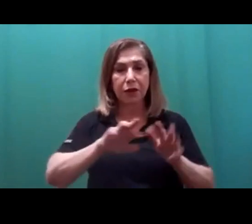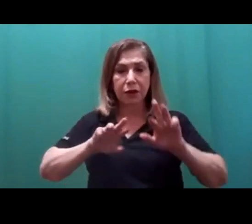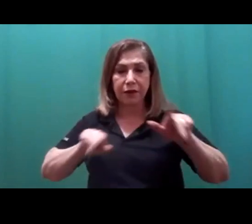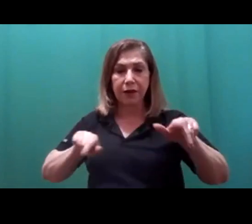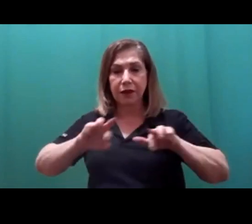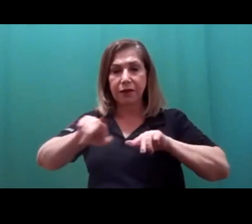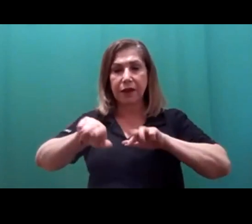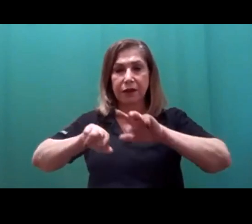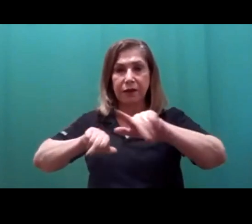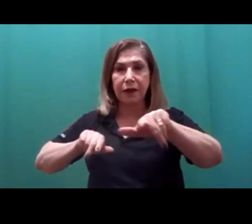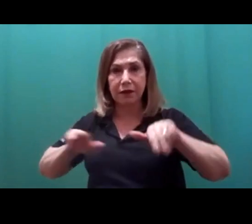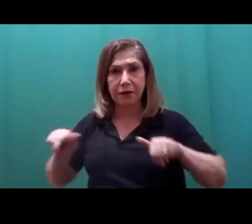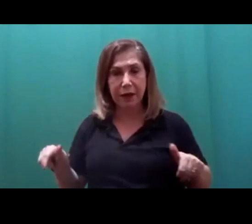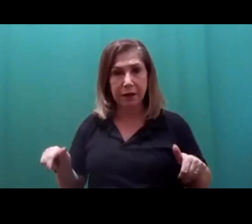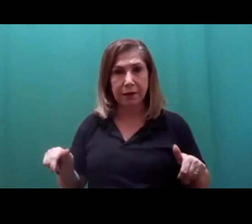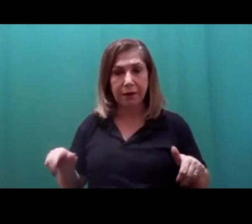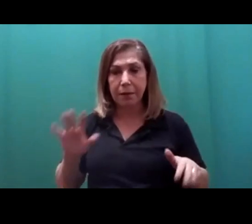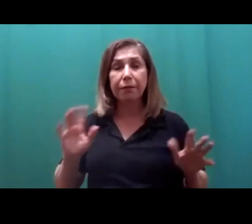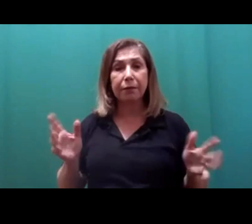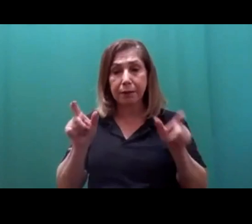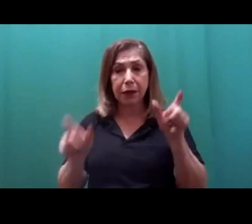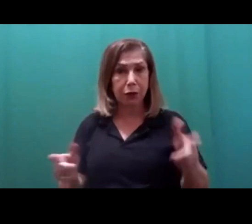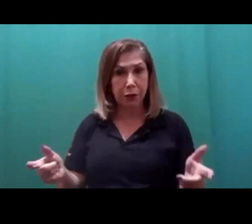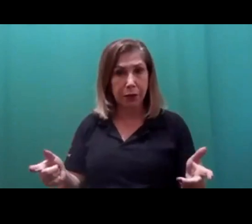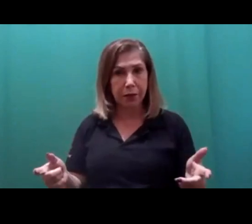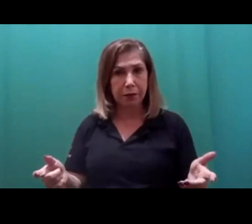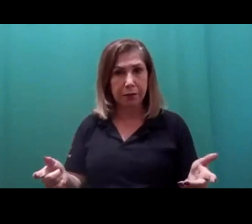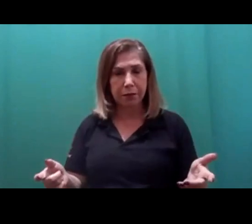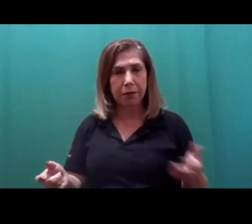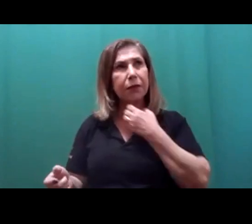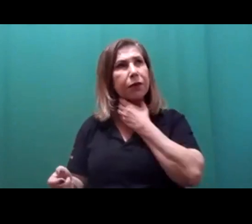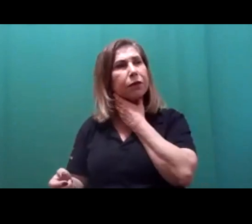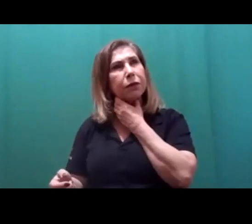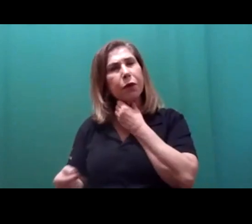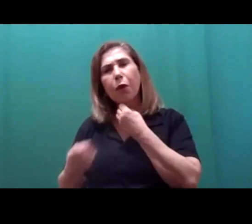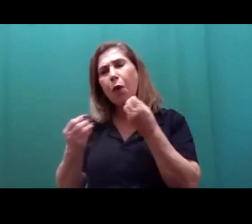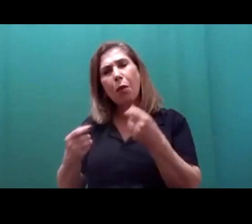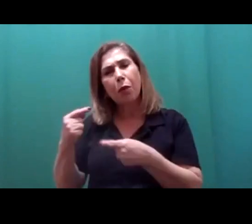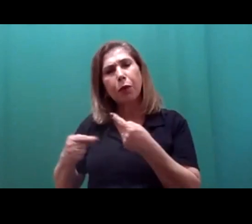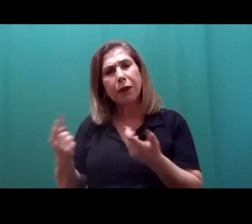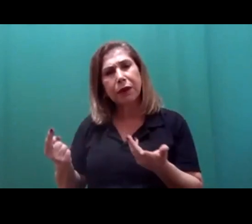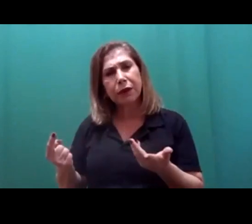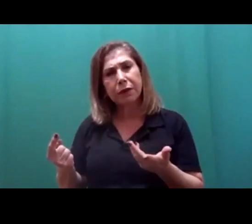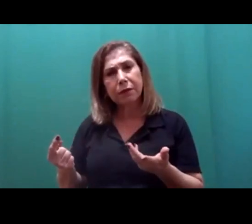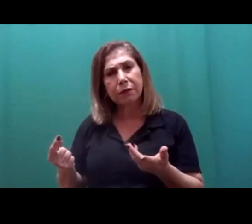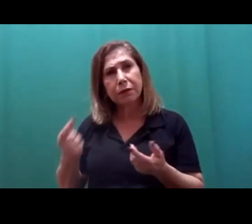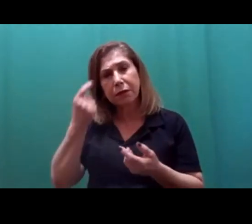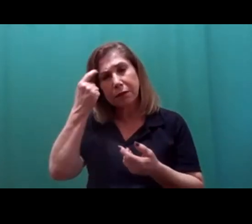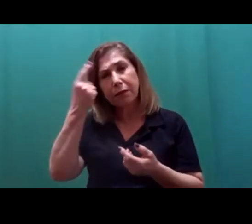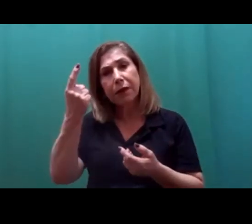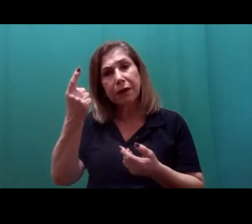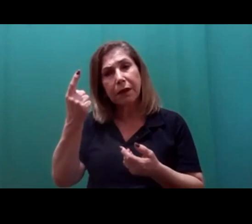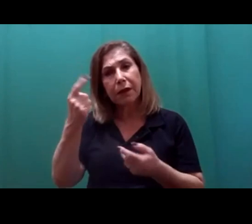né? E quais são os arranjos, quais são as políticas públicas para essa diversidade? Entender que a necropolítica, a partir